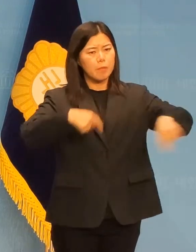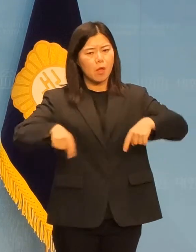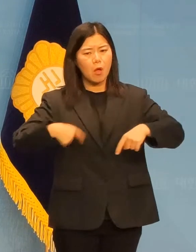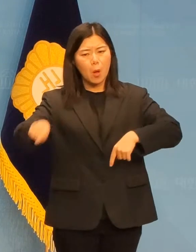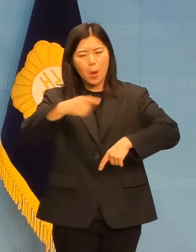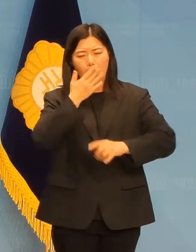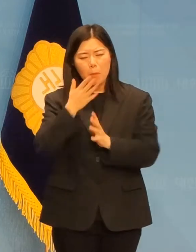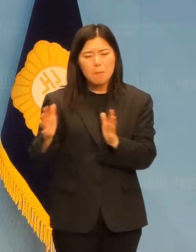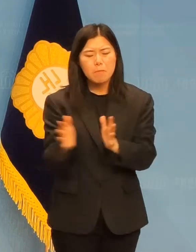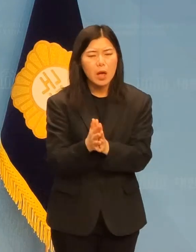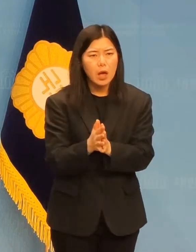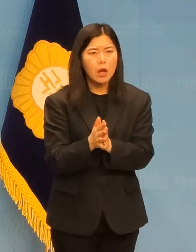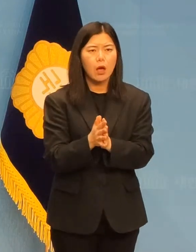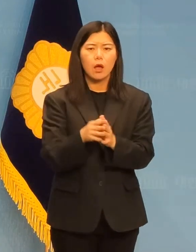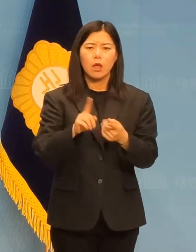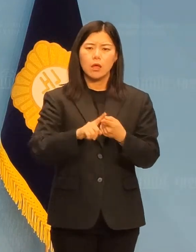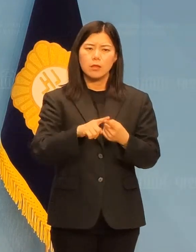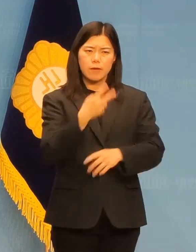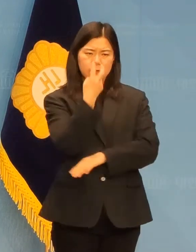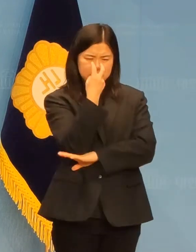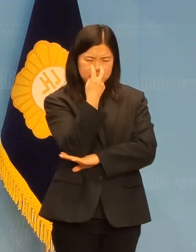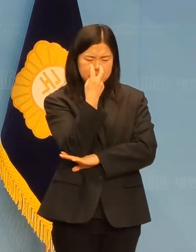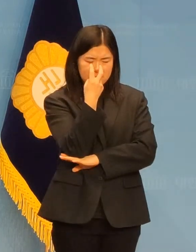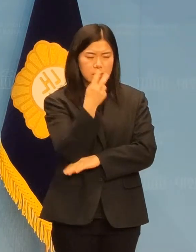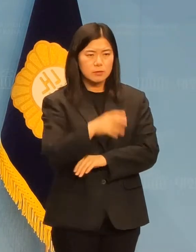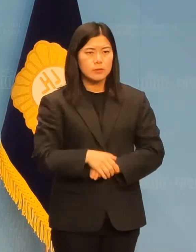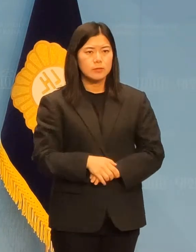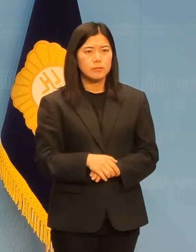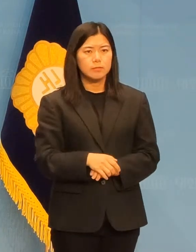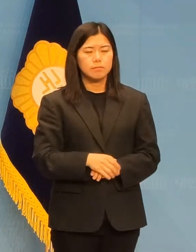통속이 된 것에 대해서 감찰하고 이에 대해서